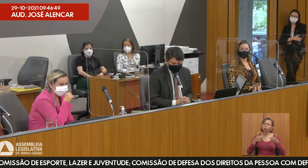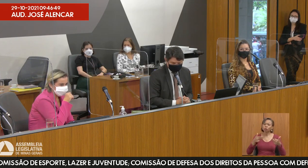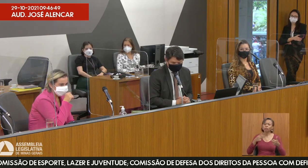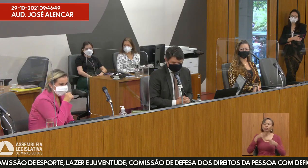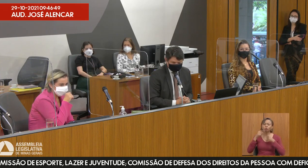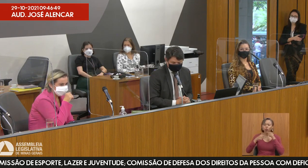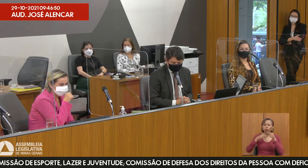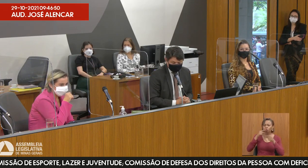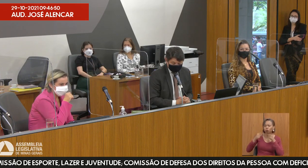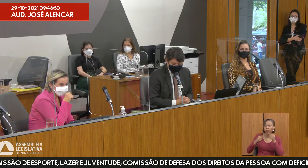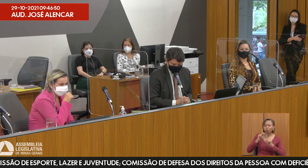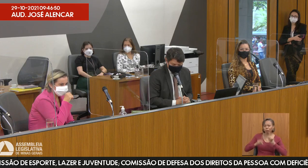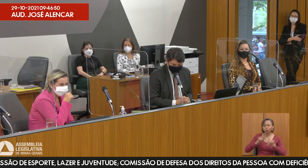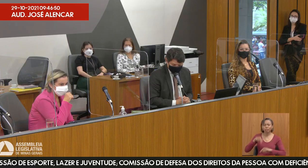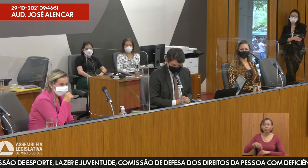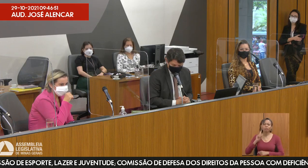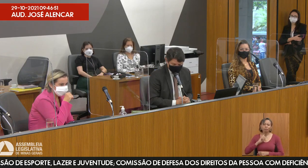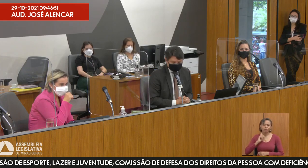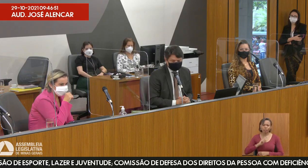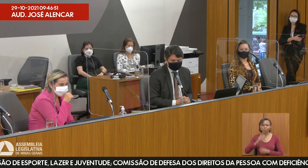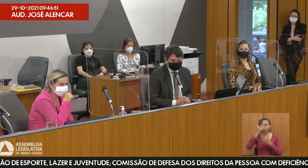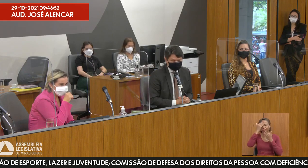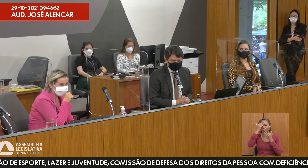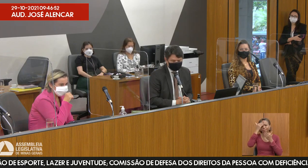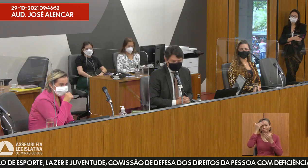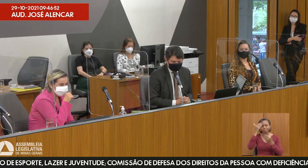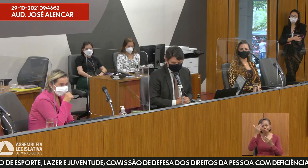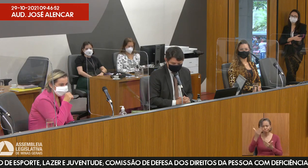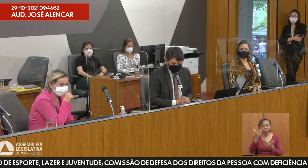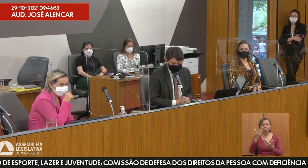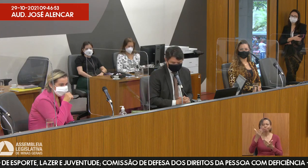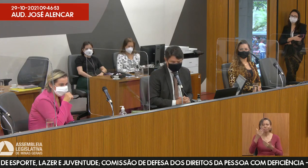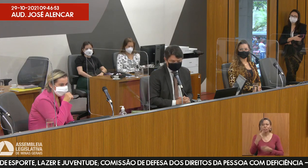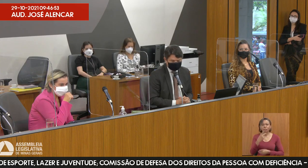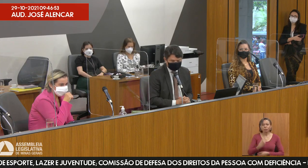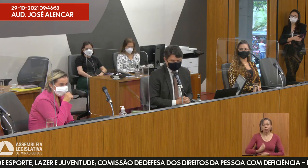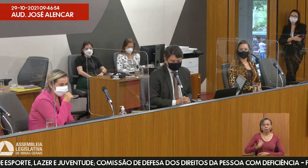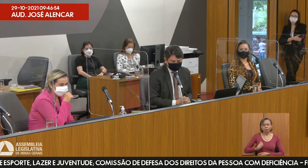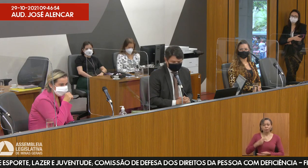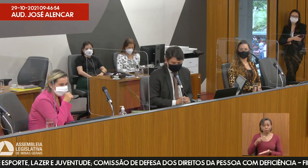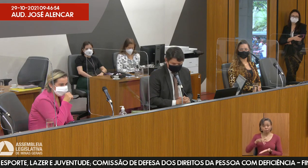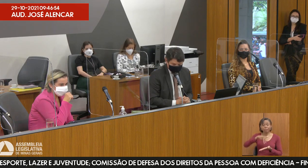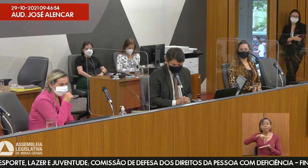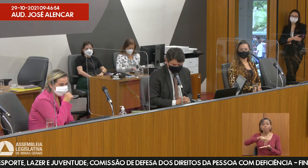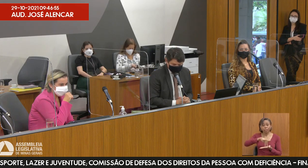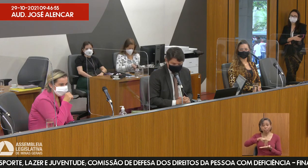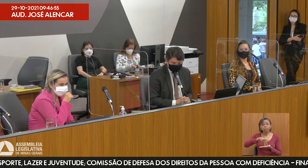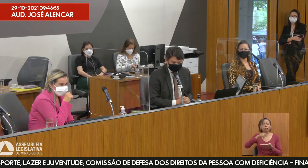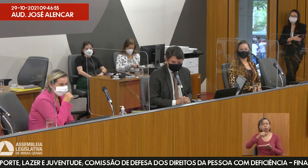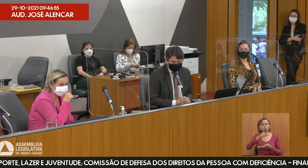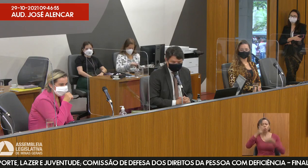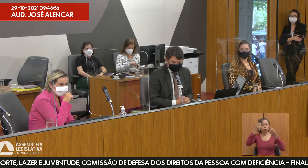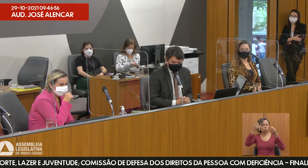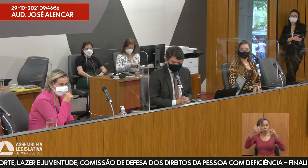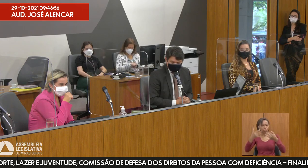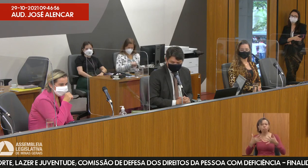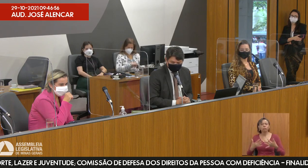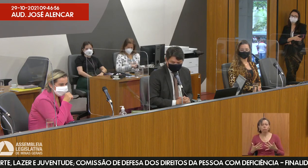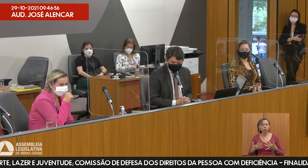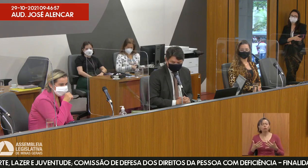Gerais. Agradecendo muito a sua presença, a sua explanação, e te perguntando se